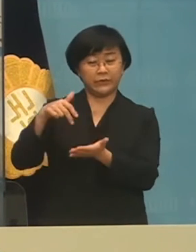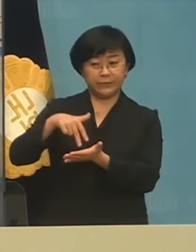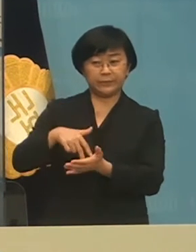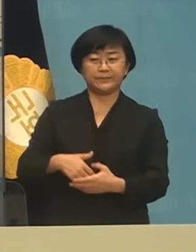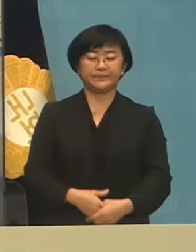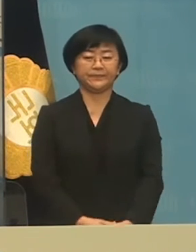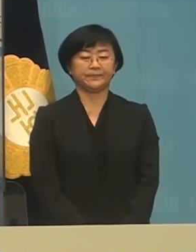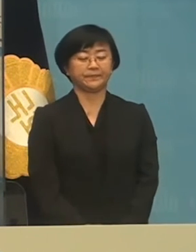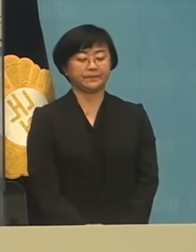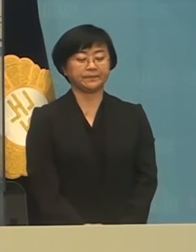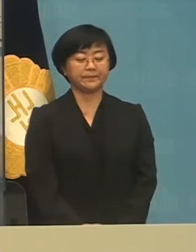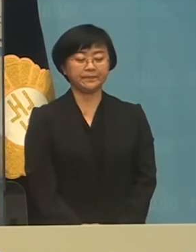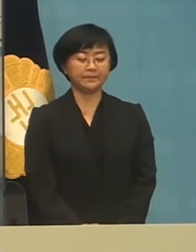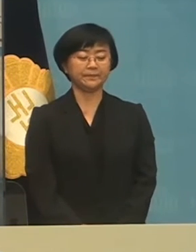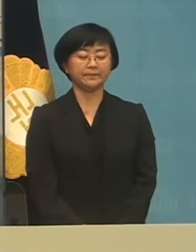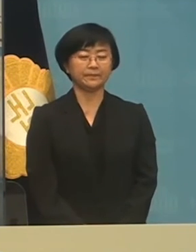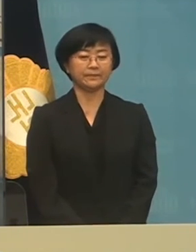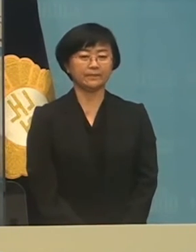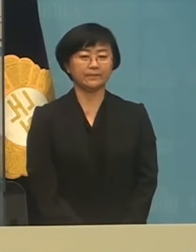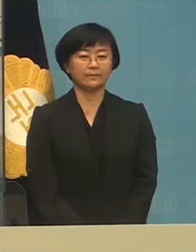섰습니다.